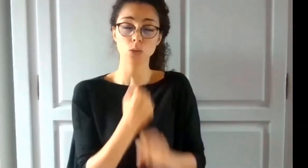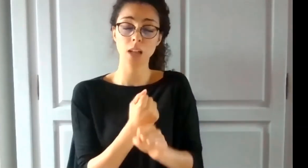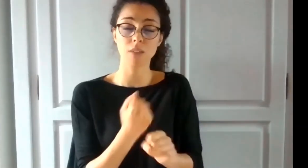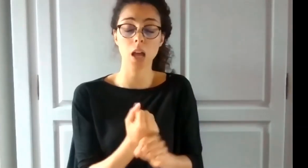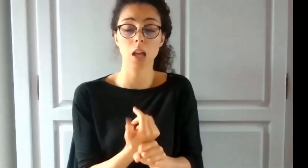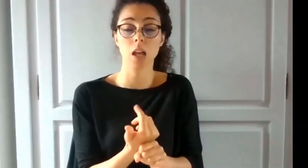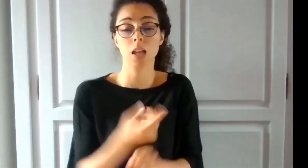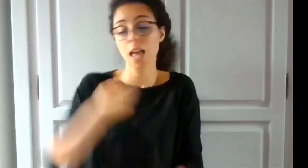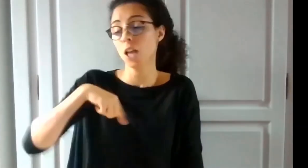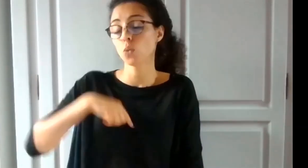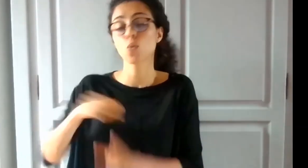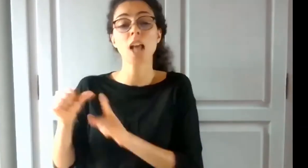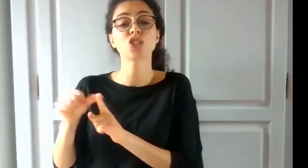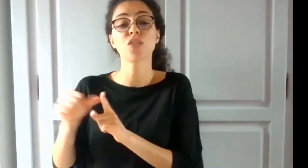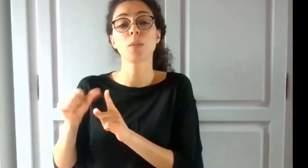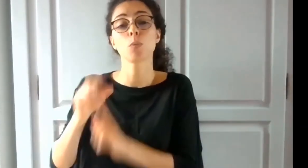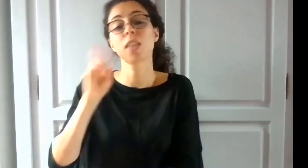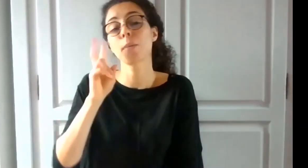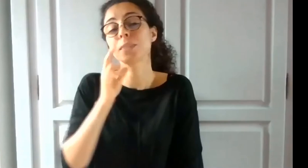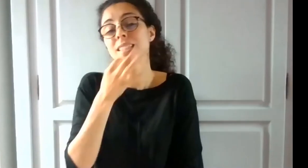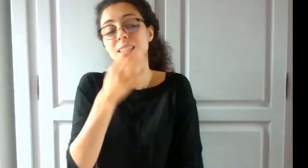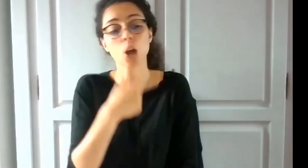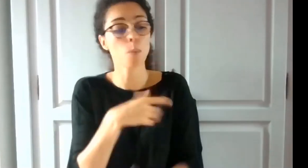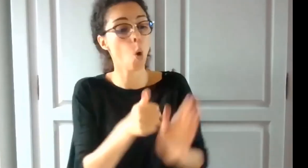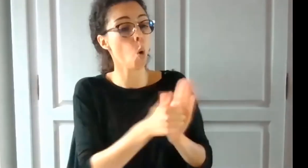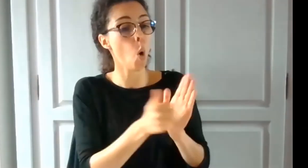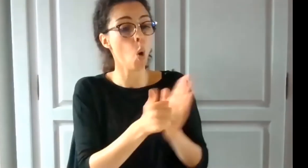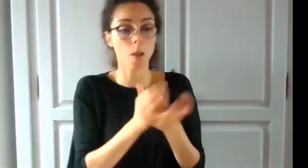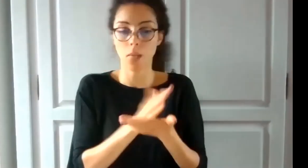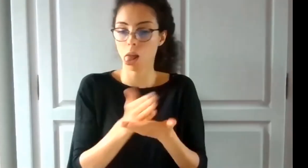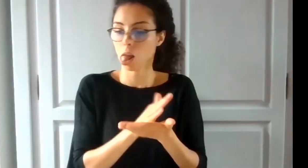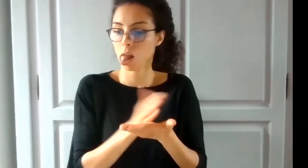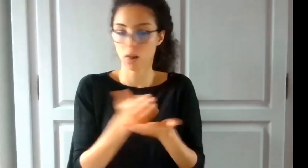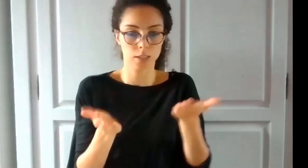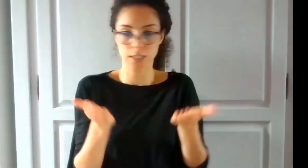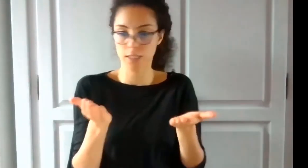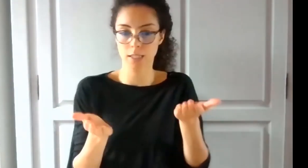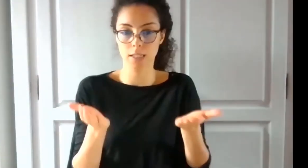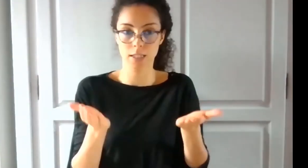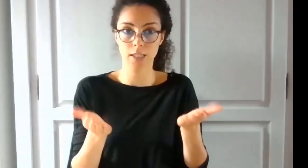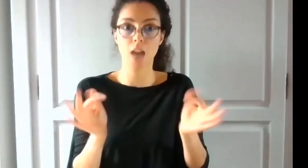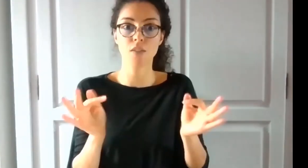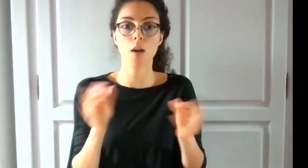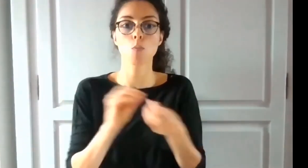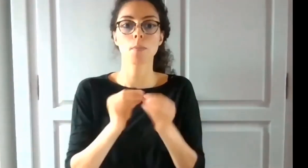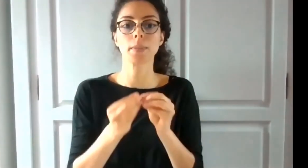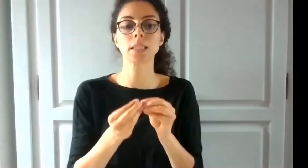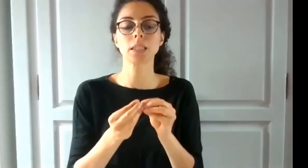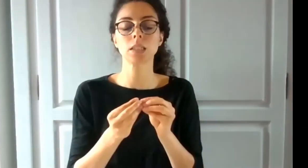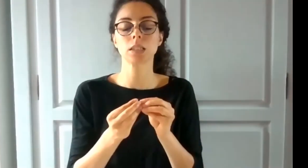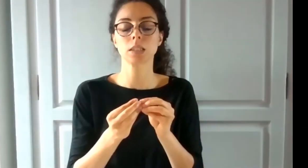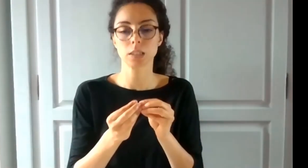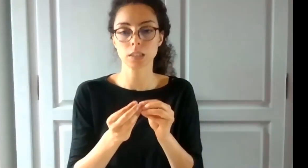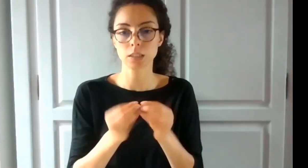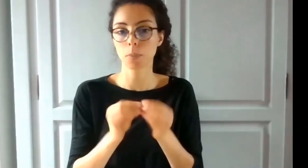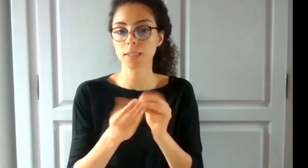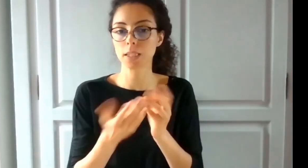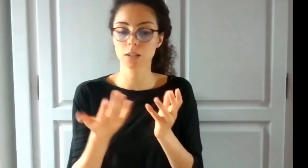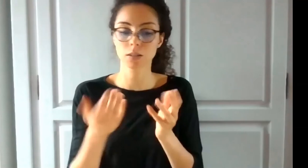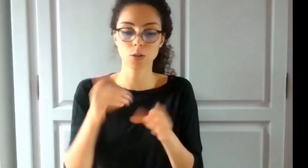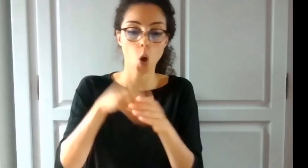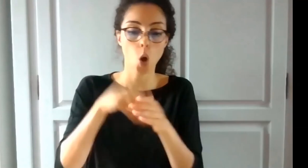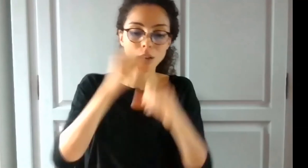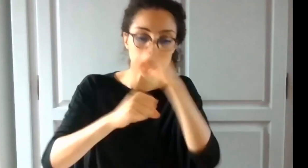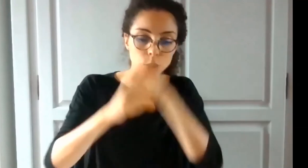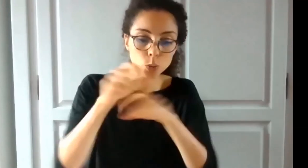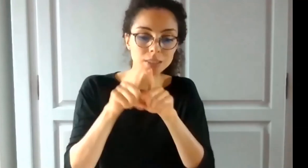dire, nous, à la GFIP, un rôle pivot en ce qui concerne, évidemment, tout ce qui touche à la problématique de l'organisation et de